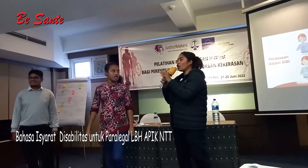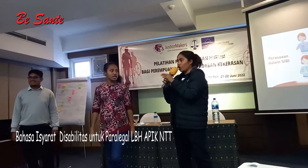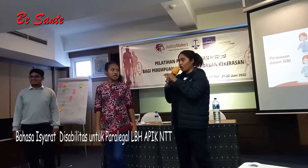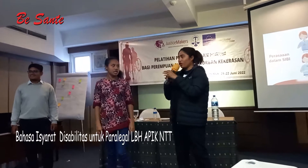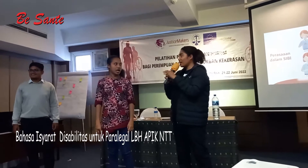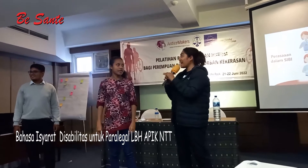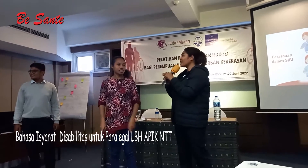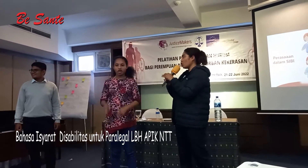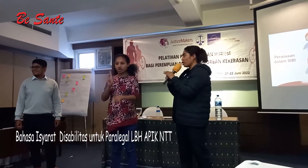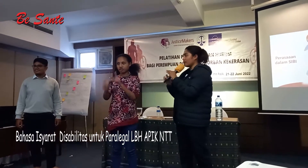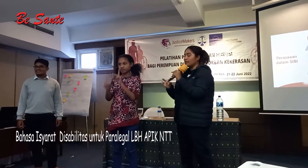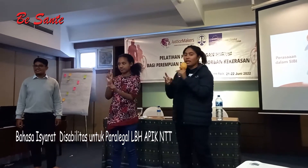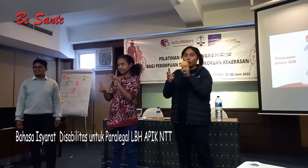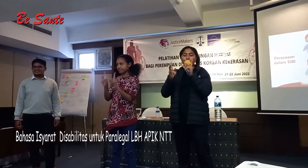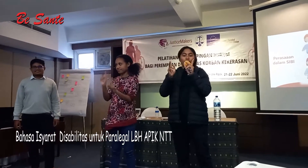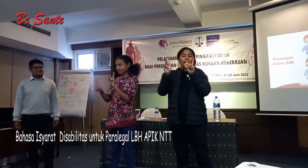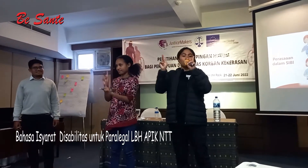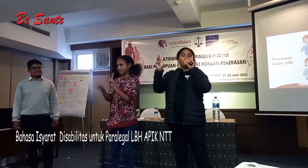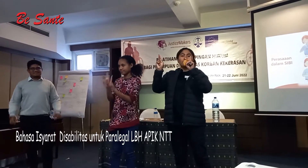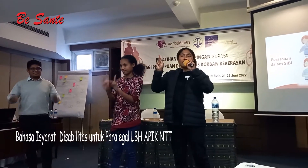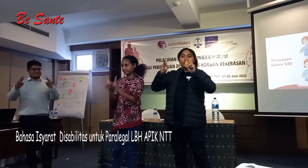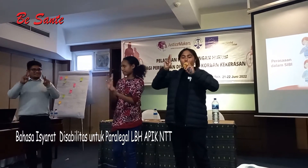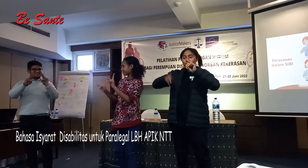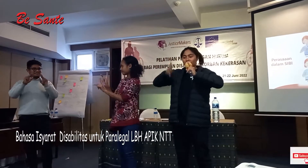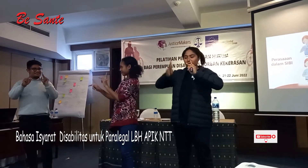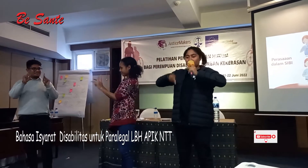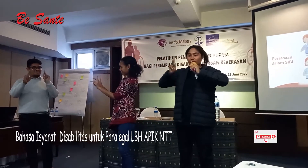Kantor. Kantor. Huruf K dua-dua tangan baru ini.